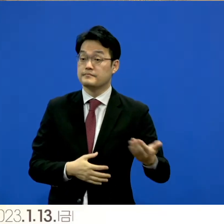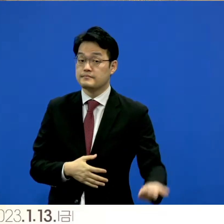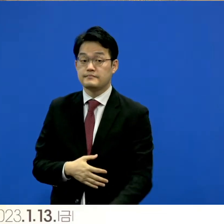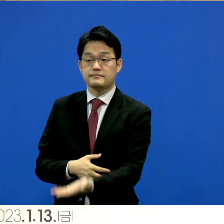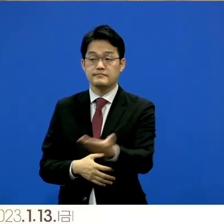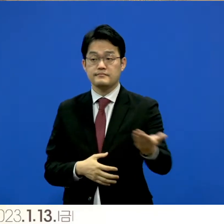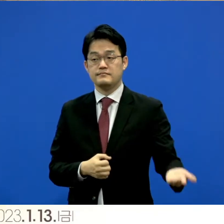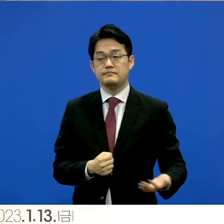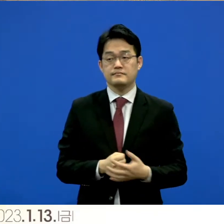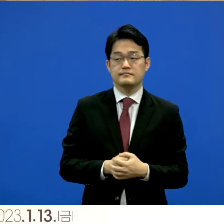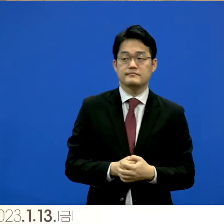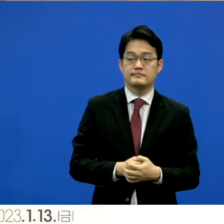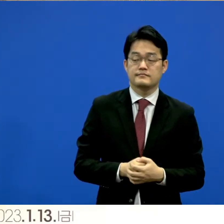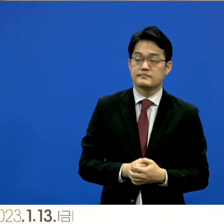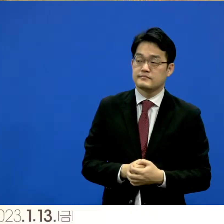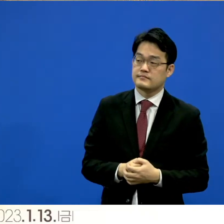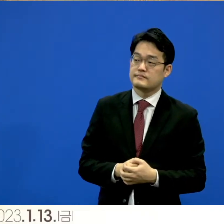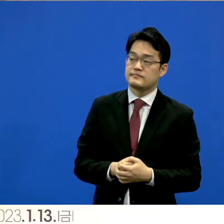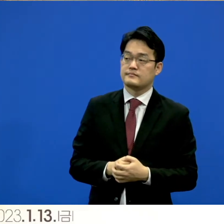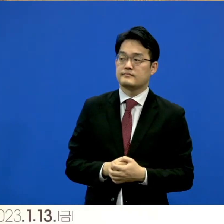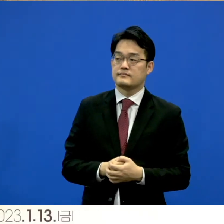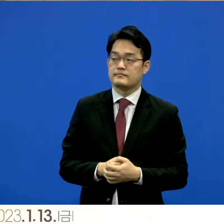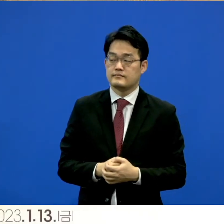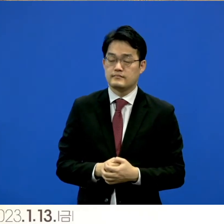여러분, 이것은 쉬운 일이 아닙니다.